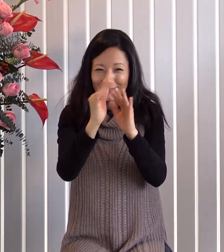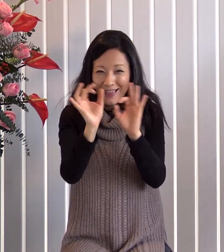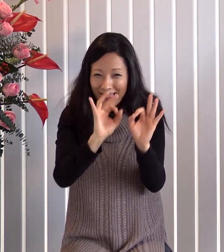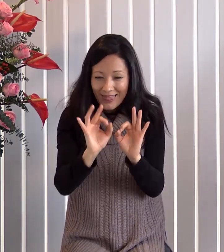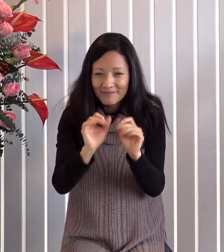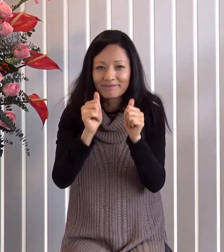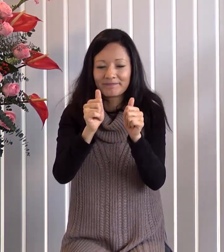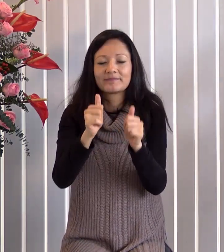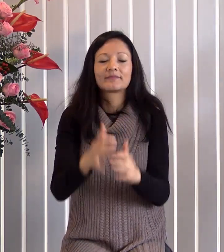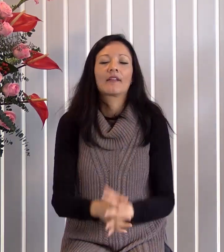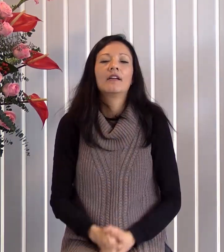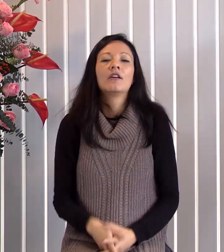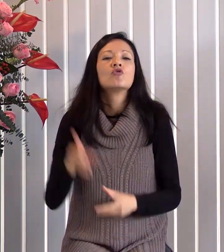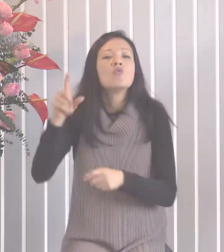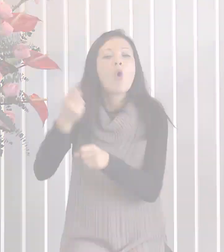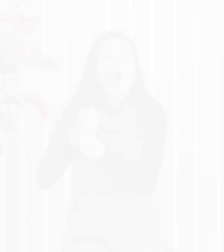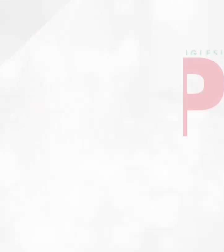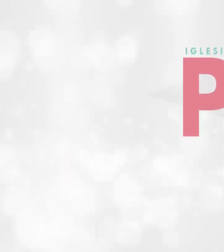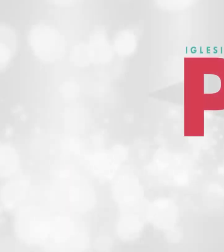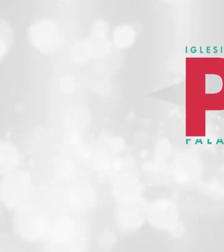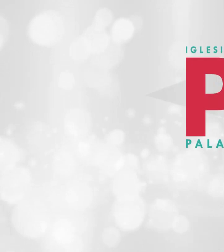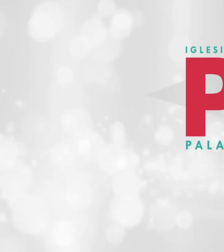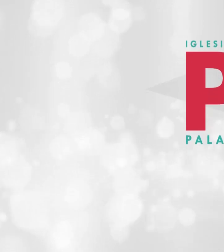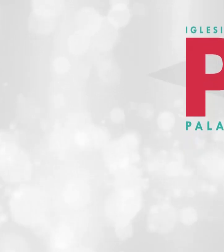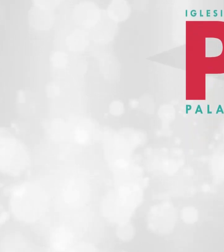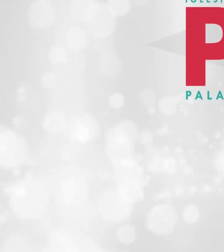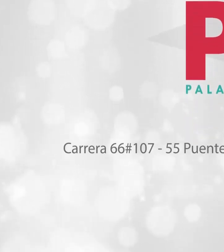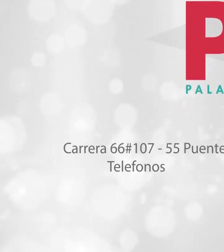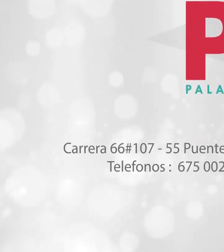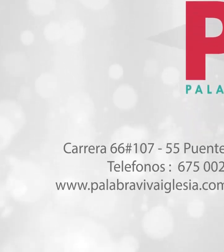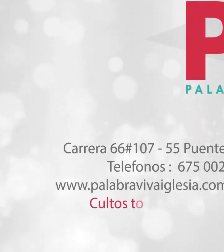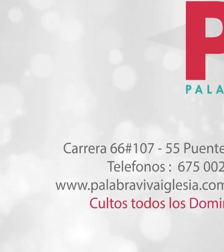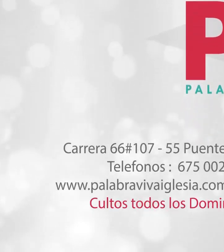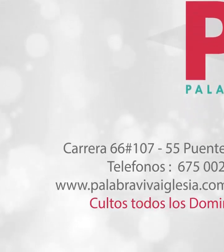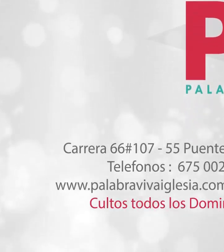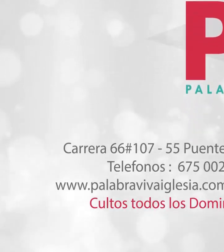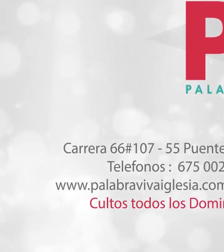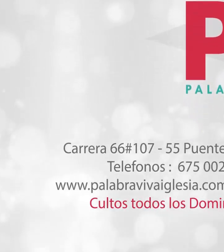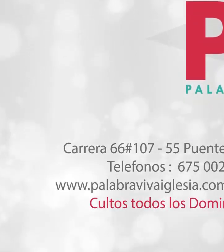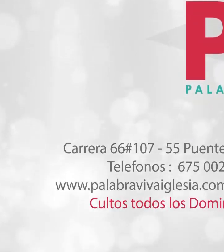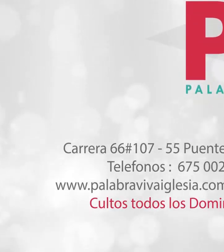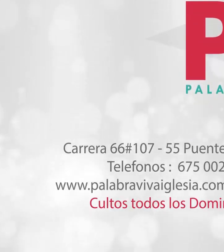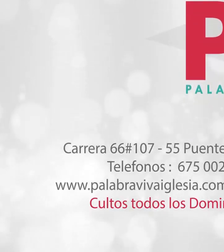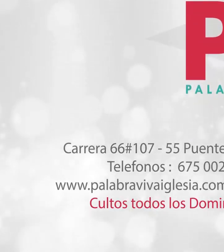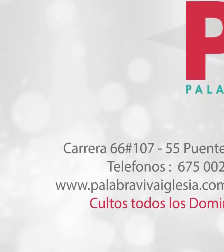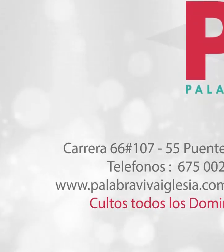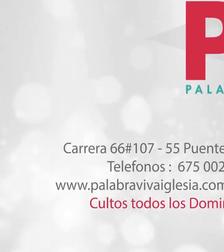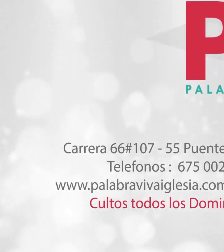obra en la cruz.